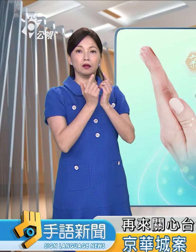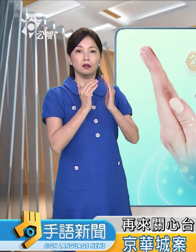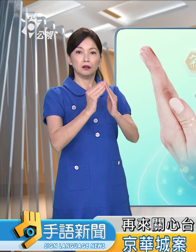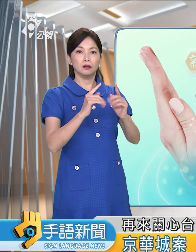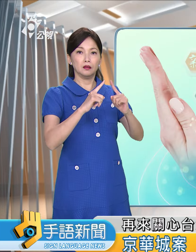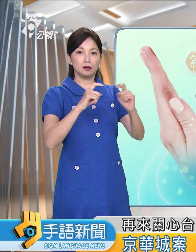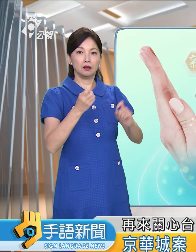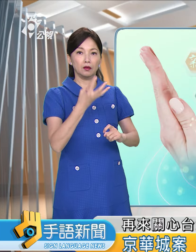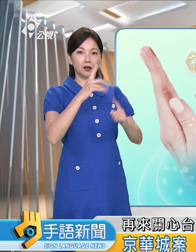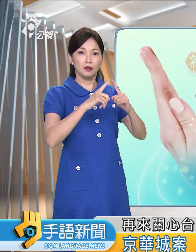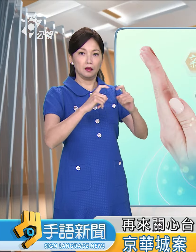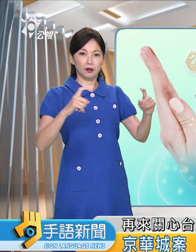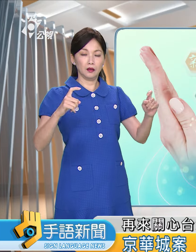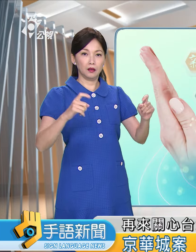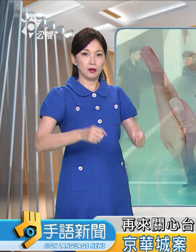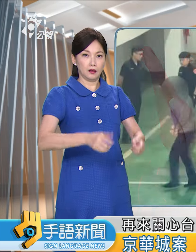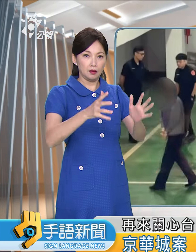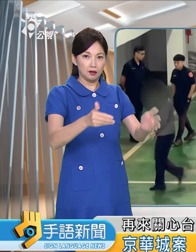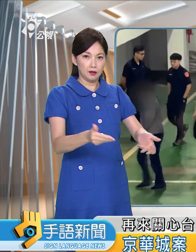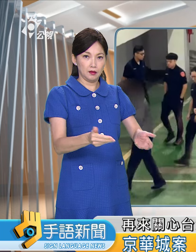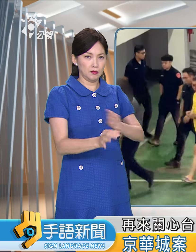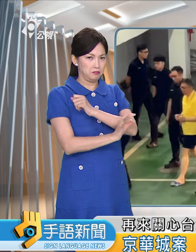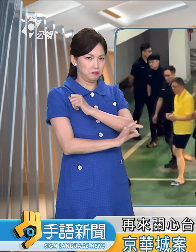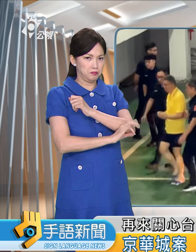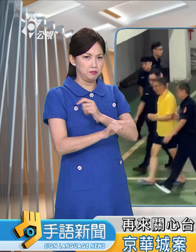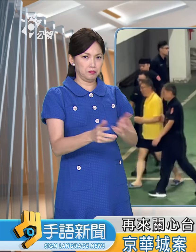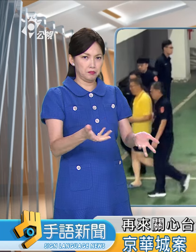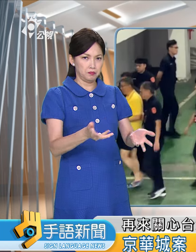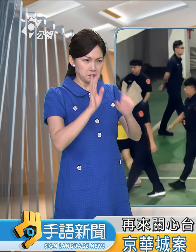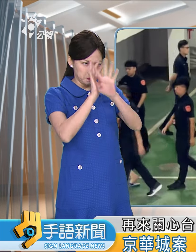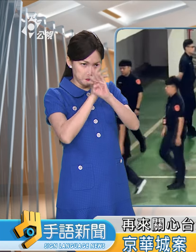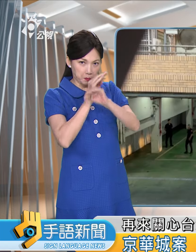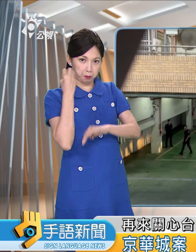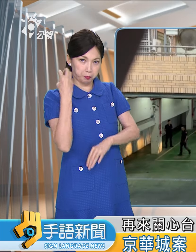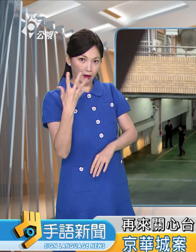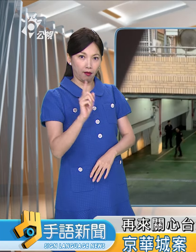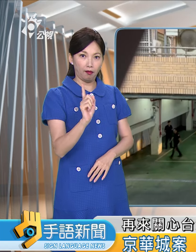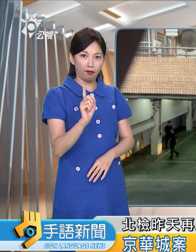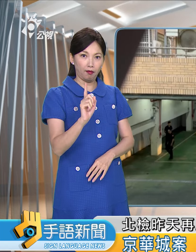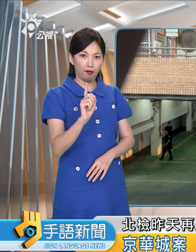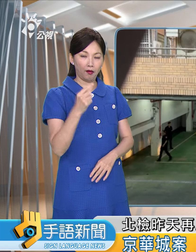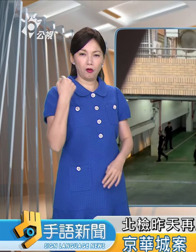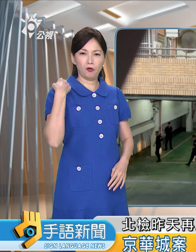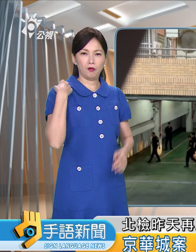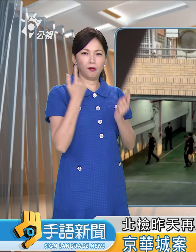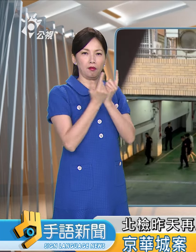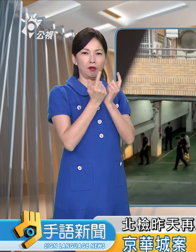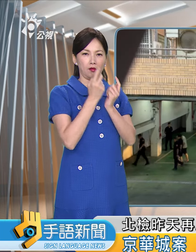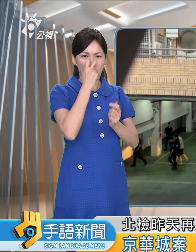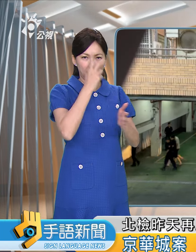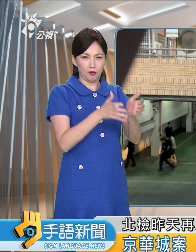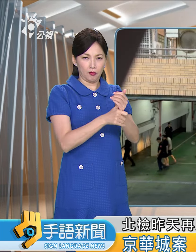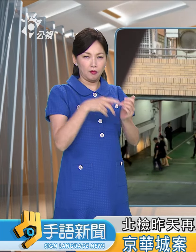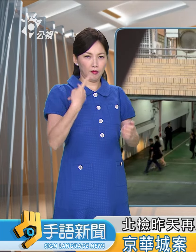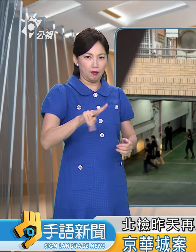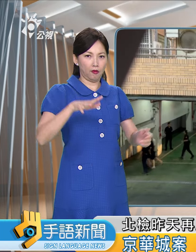再来关心台北市金华城案的侦办进度。北检昨天是再度传唤金华城